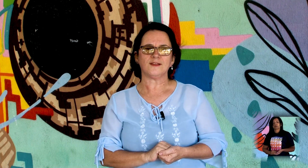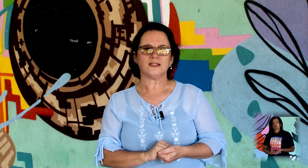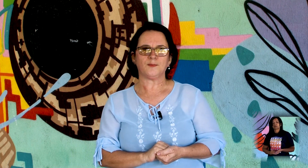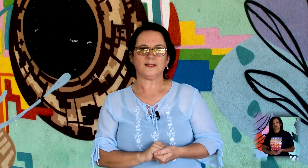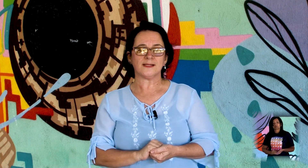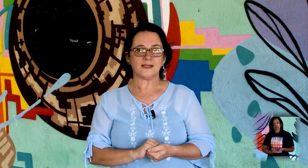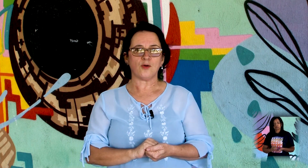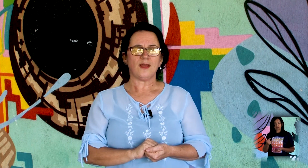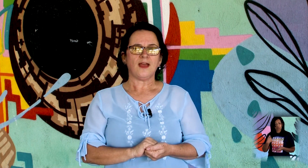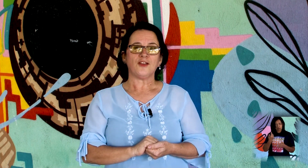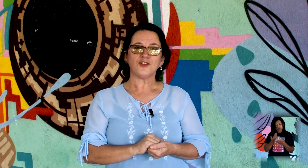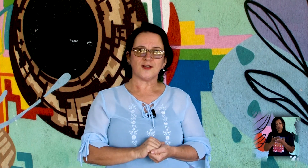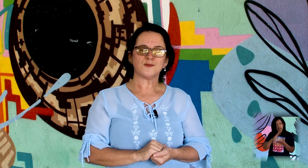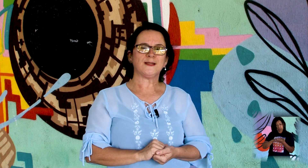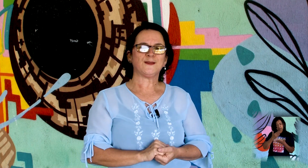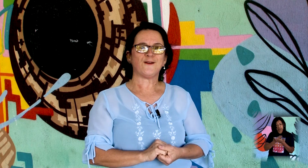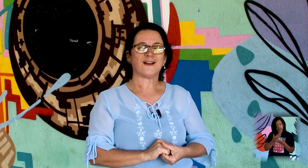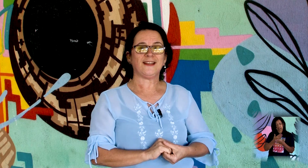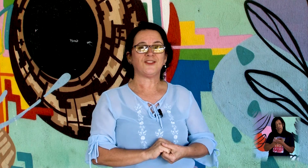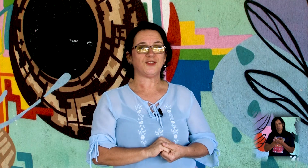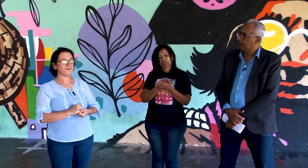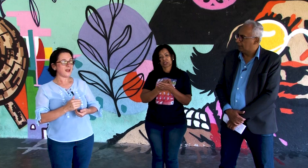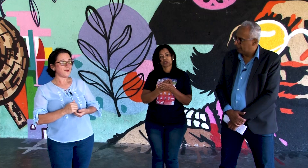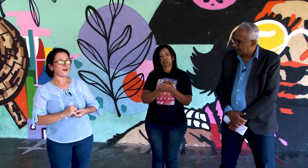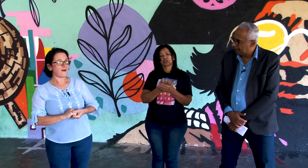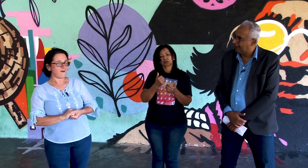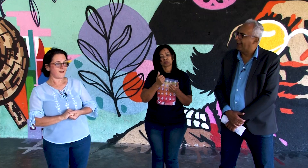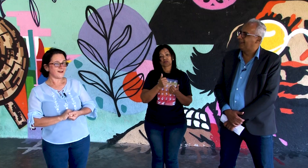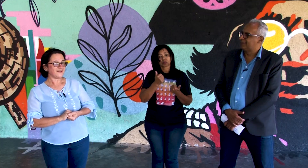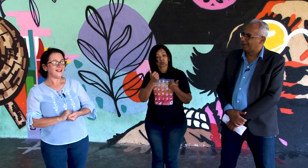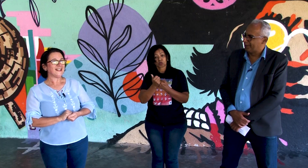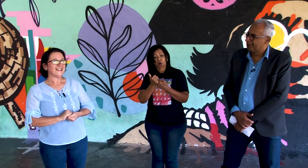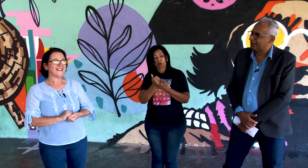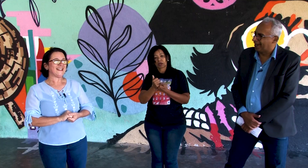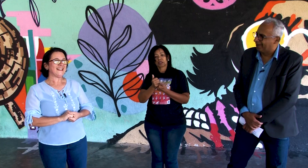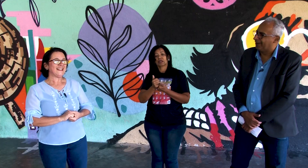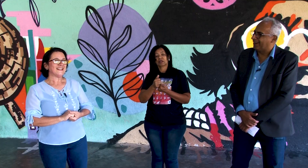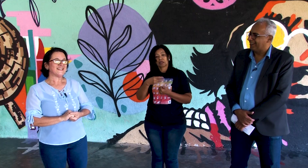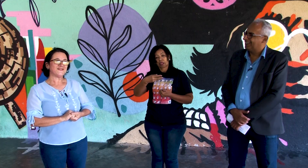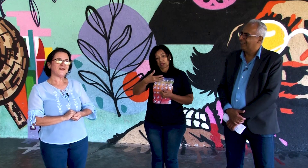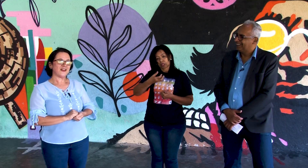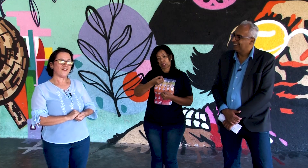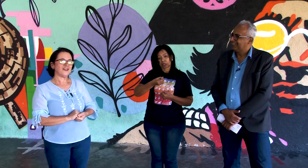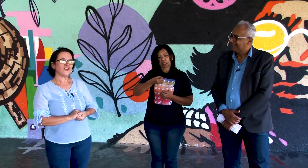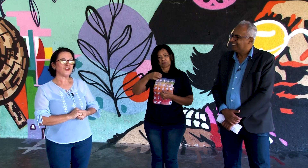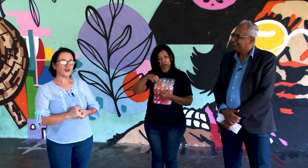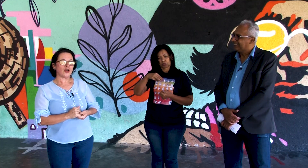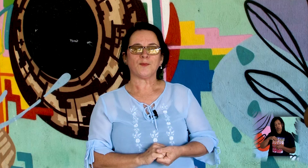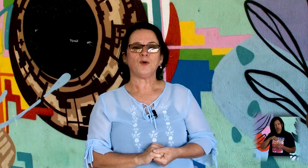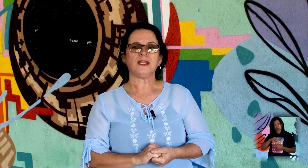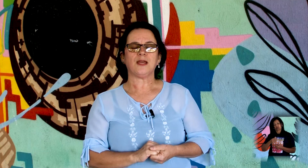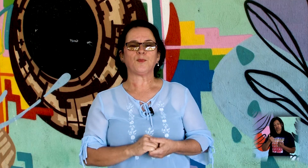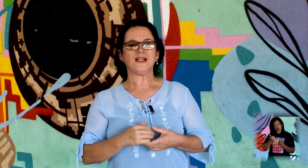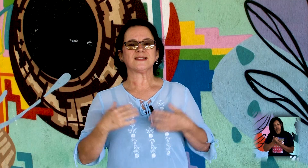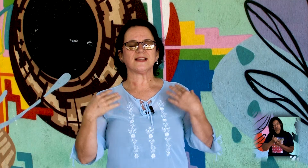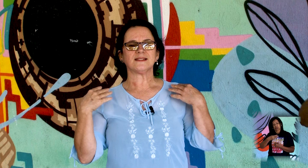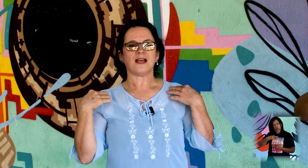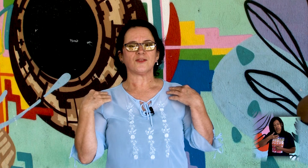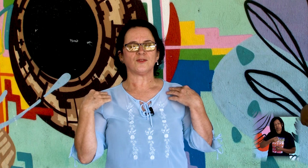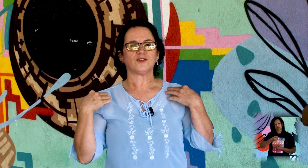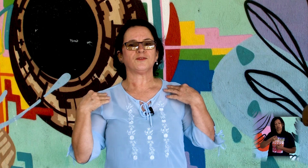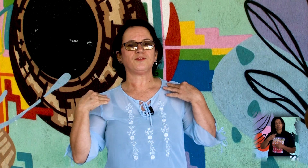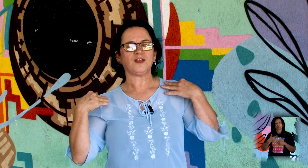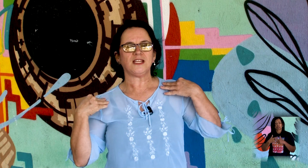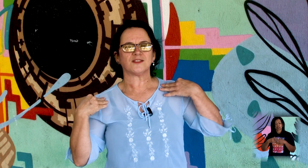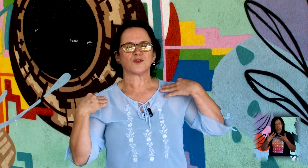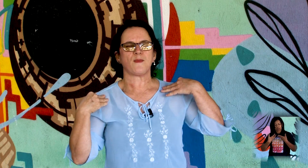própria nossa interpretação, a gente faz uma troca, né, de meia e meia hora. É isso que eu ia perguntar, né, agora. De meia e meia hora a gente troca. Por quê? Para esse